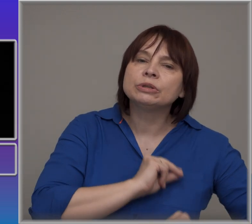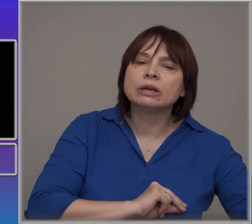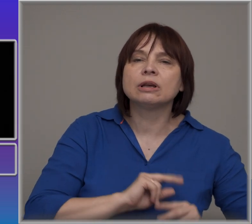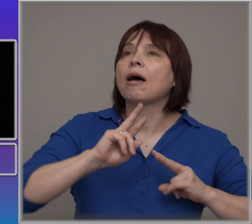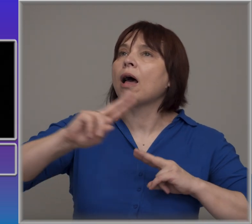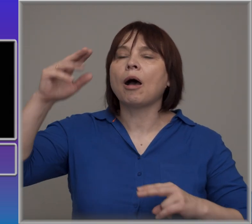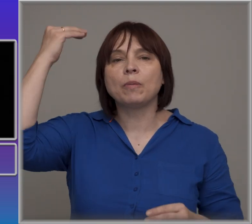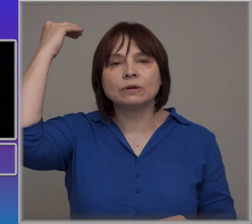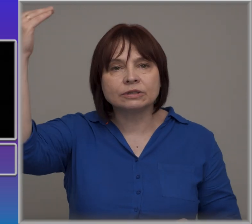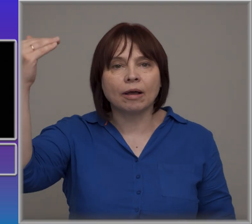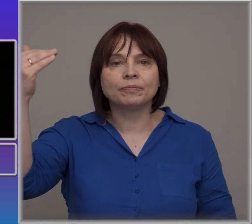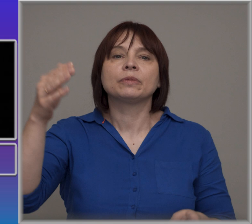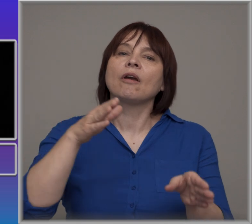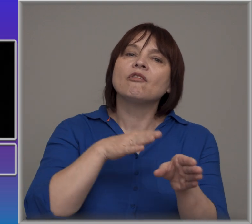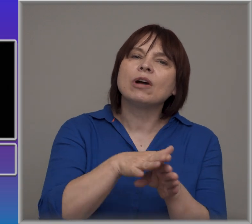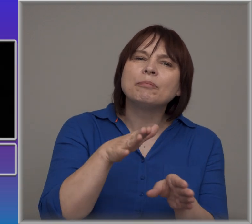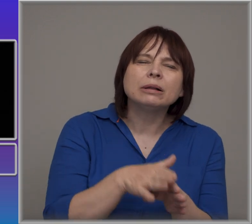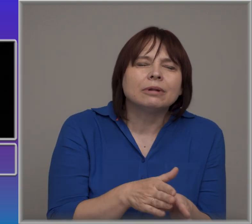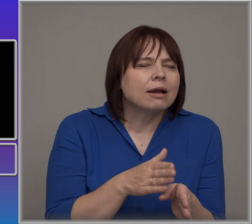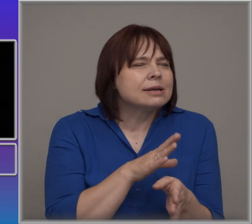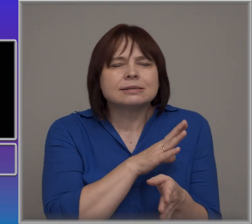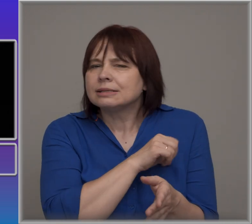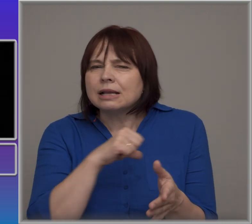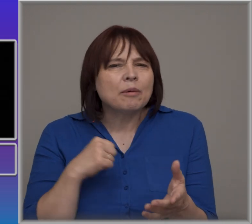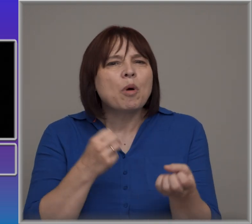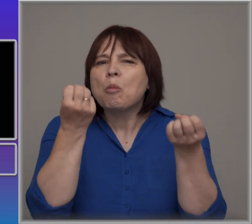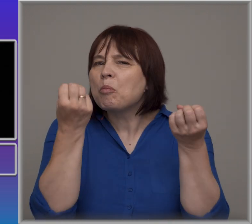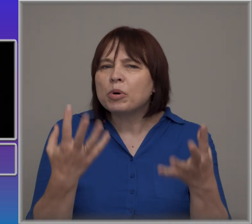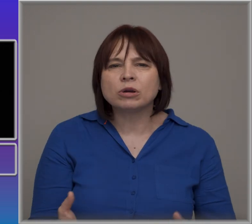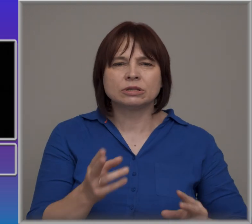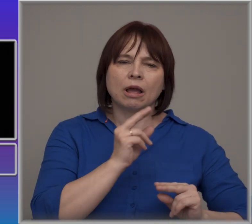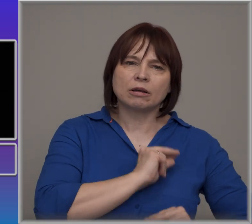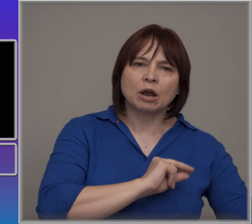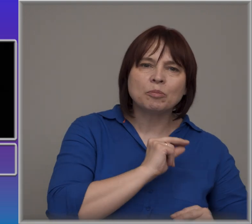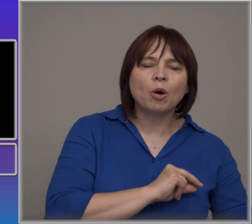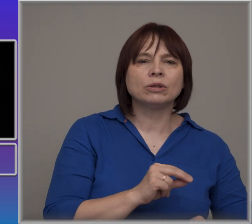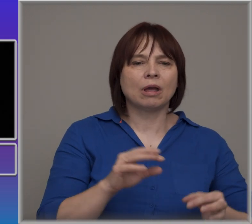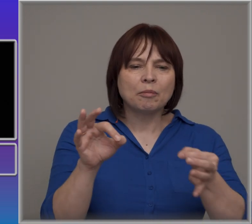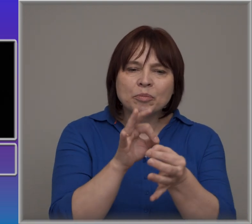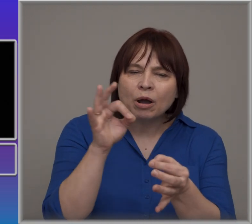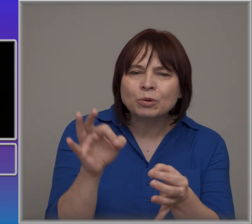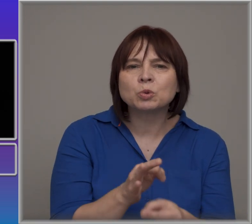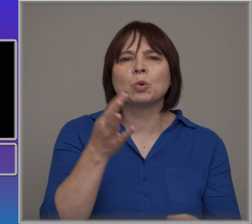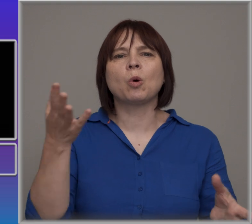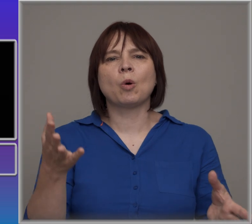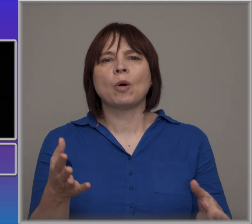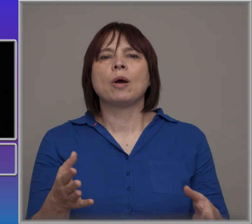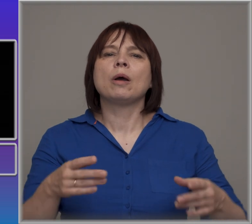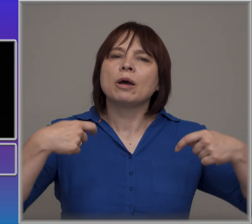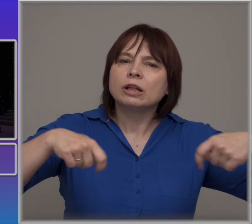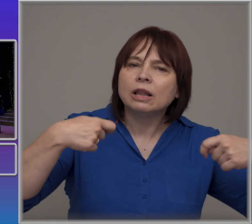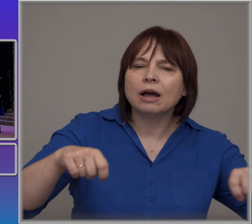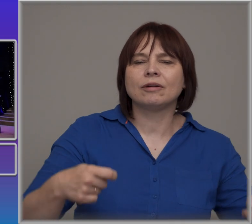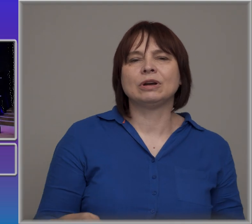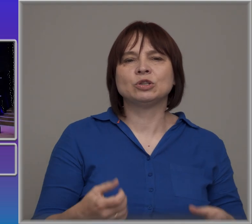И я попробую зачитать очень быстро эти слова для эфира. Но, наверное, вы так